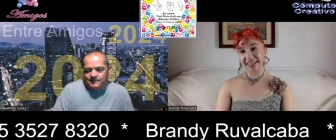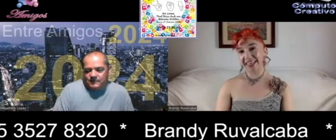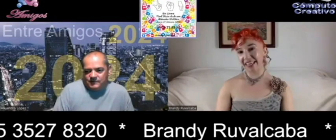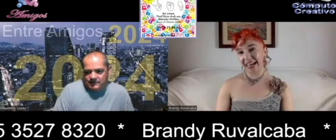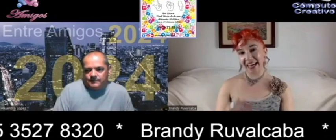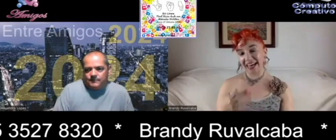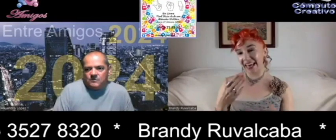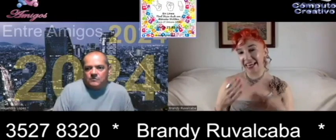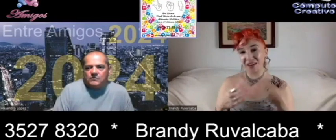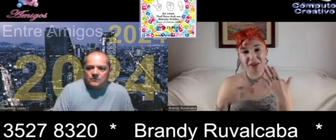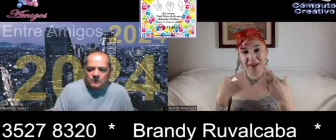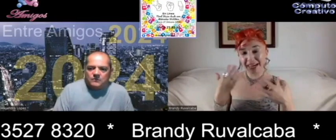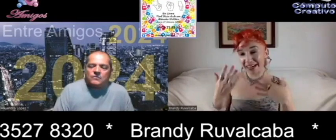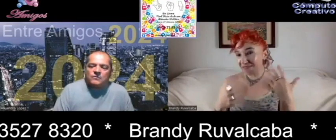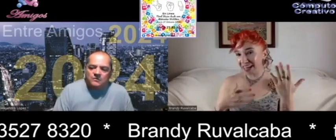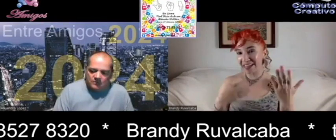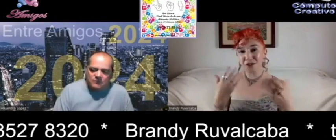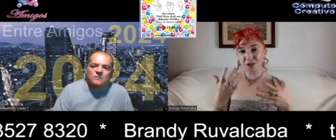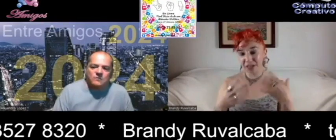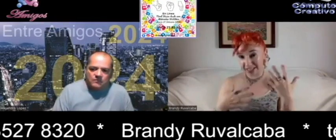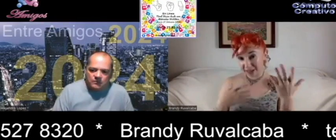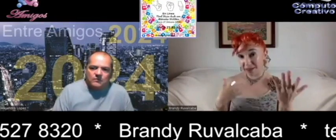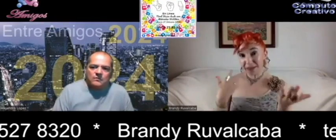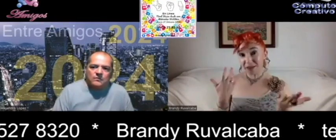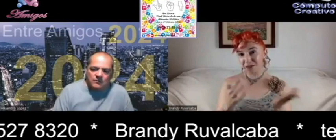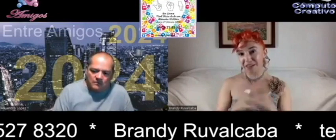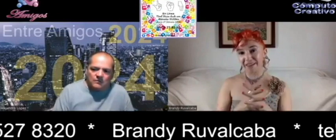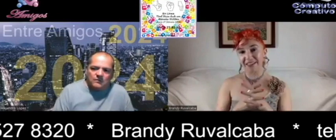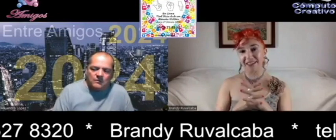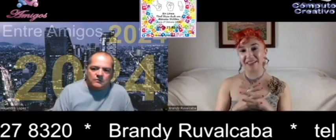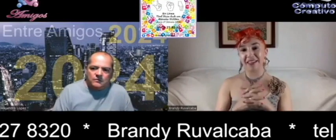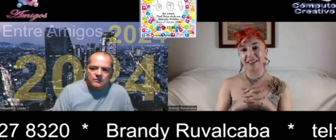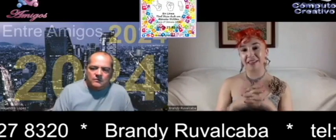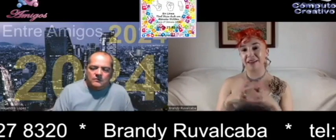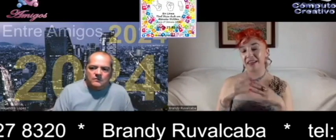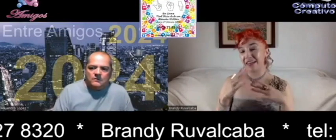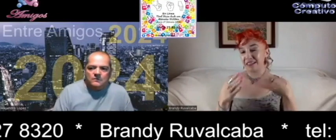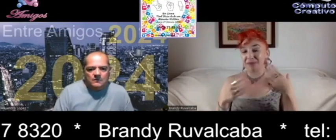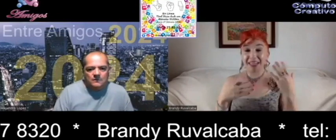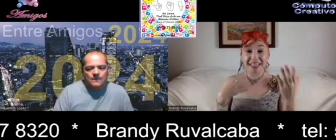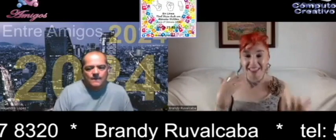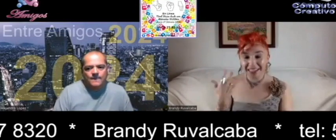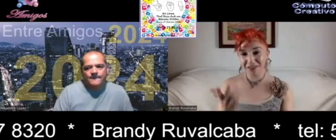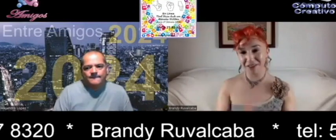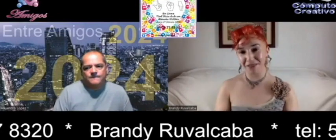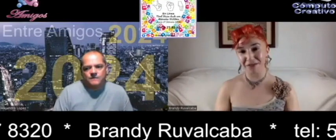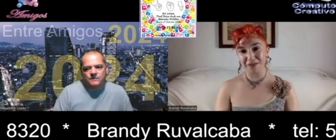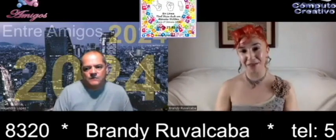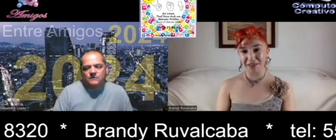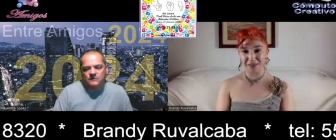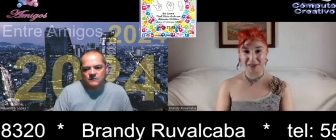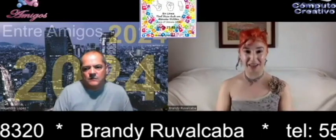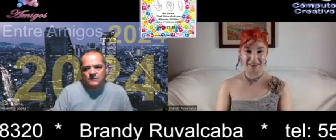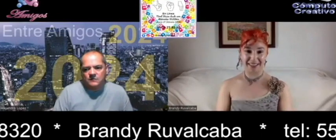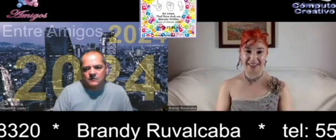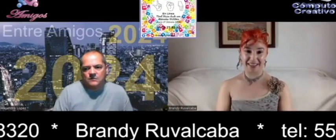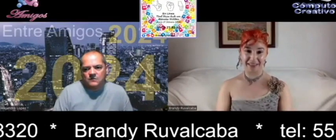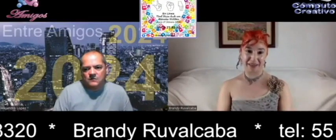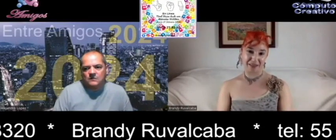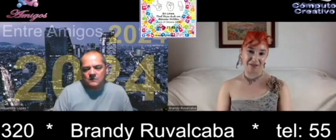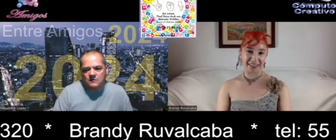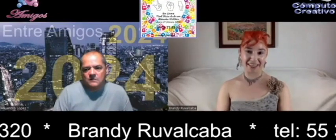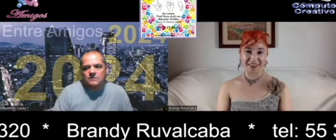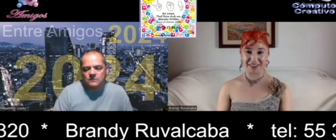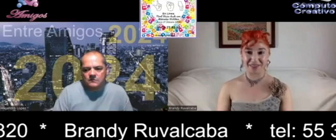sí, sí, ¿sí? la lengua va cambiando, está viva, como tú lo acabas de decir, y Ujú. van naciendo nuevas formas, nuevas palabras que hay que